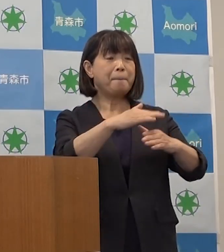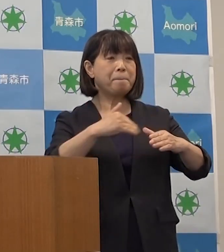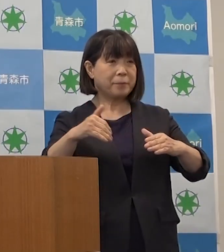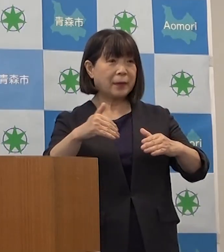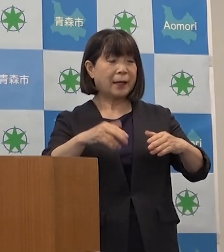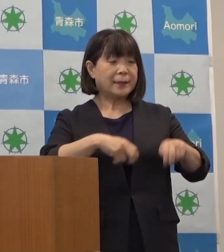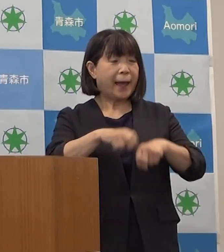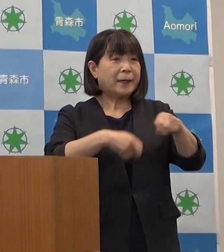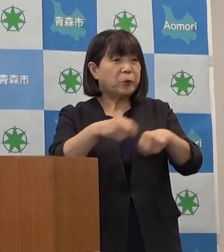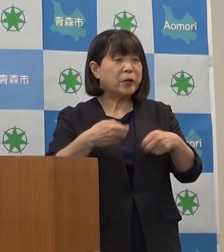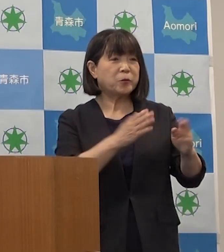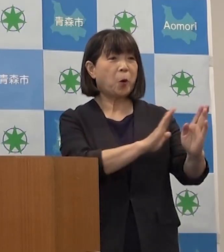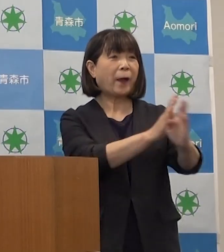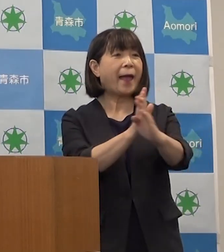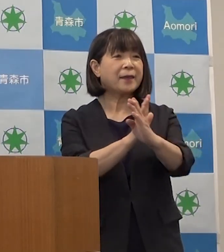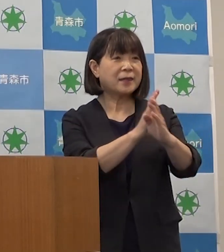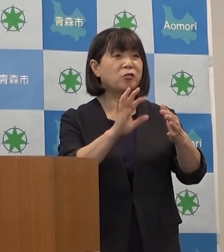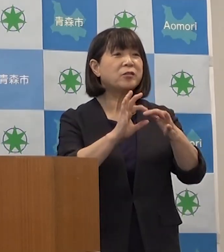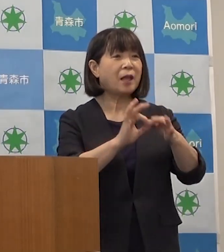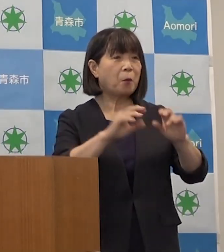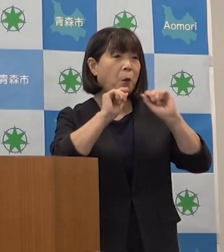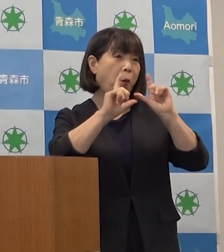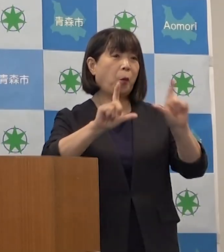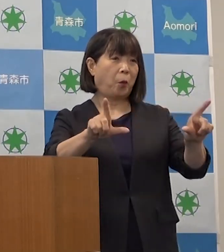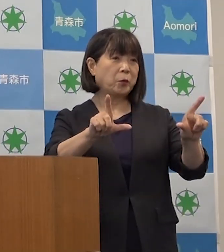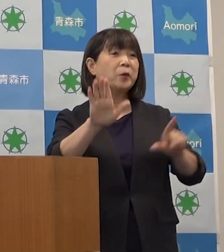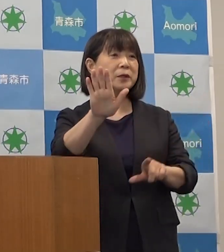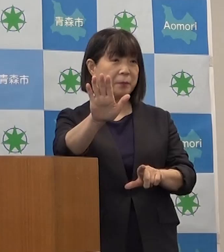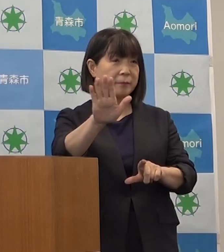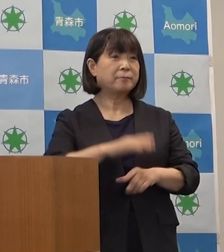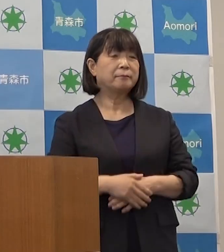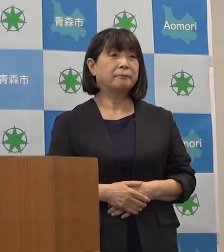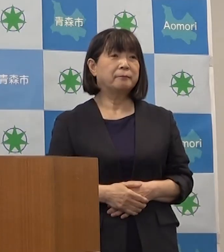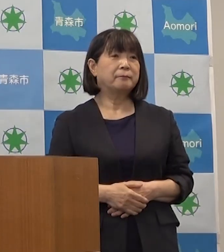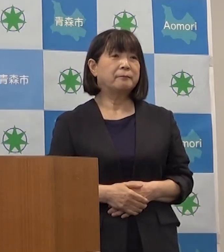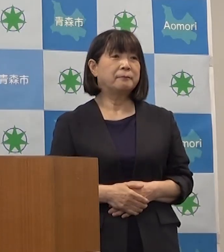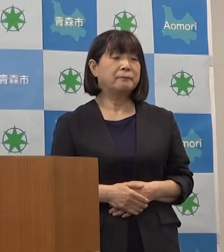ーミングの開催についてご報告いたします。